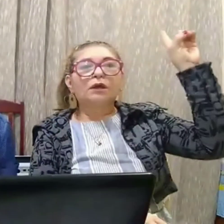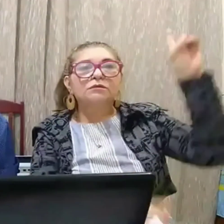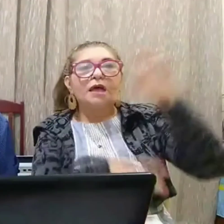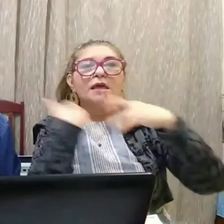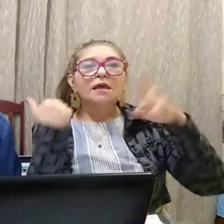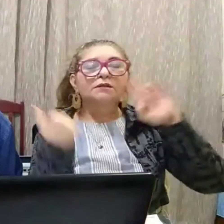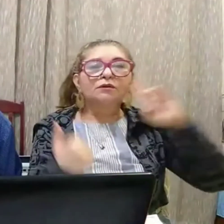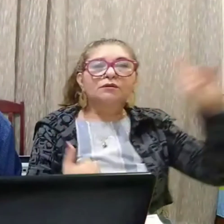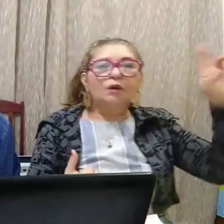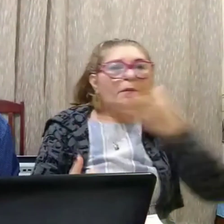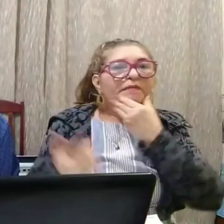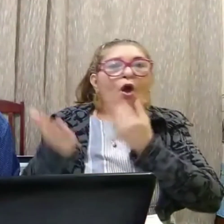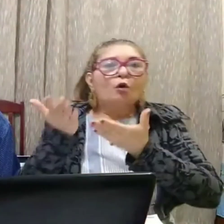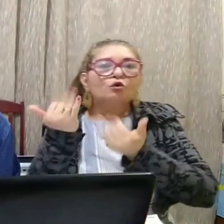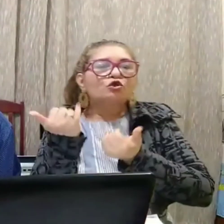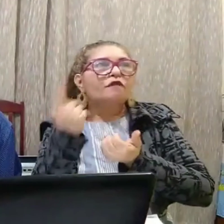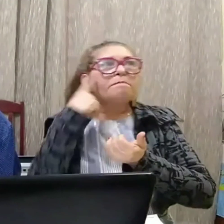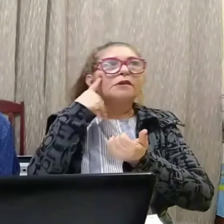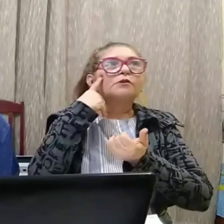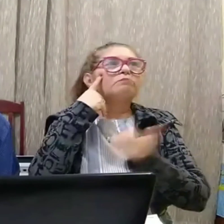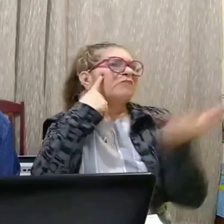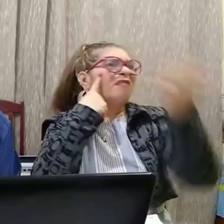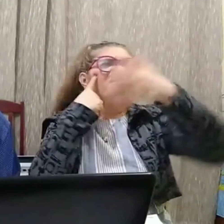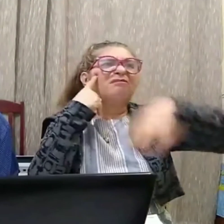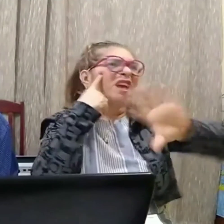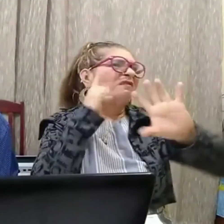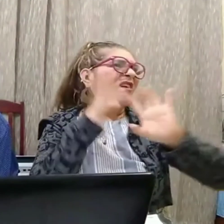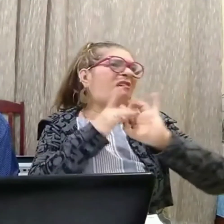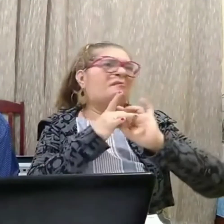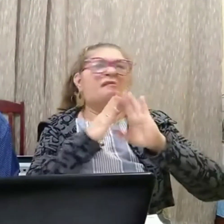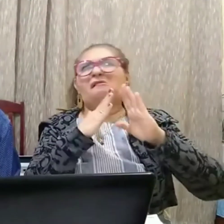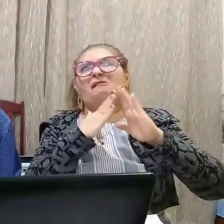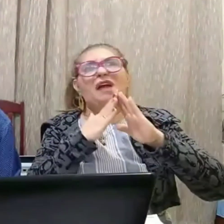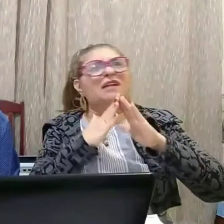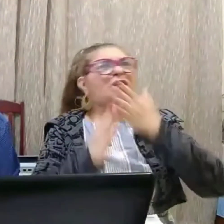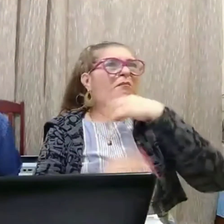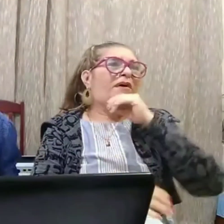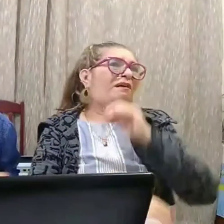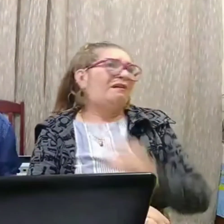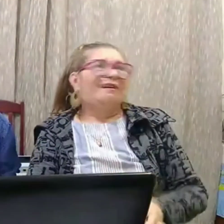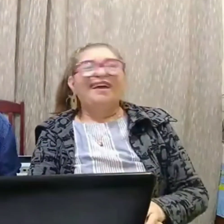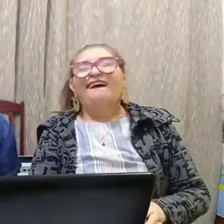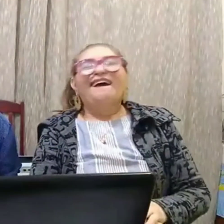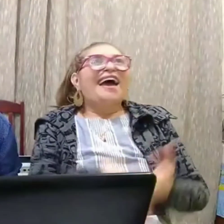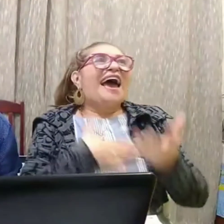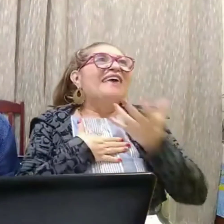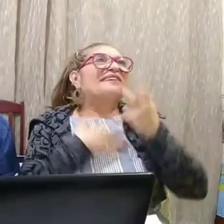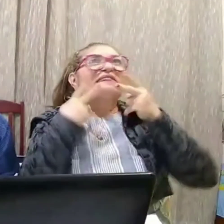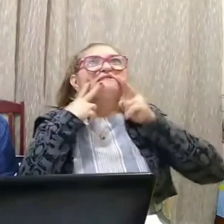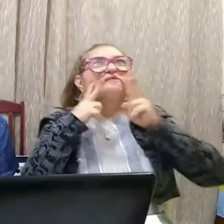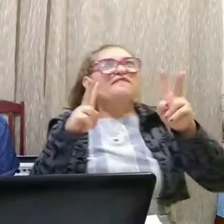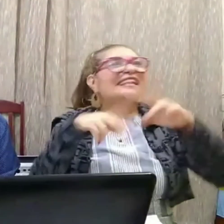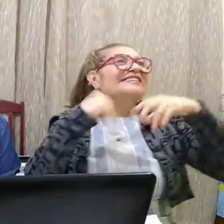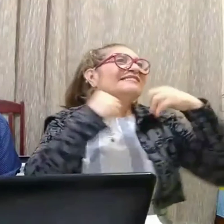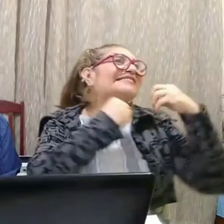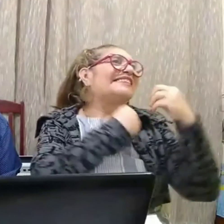jovem decidiu sair da boa comunhão com o Pai em troca de um pouco de novidade com o